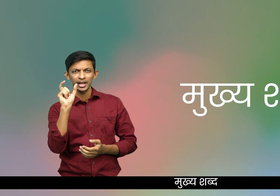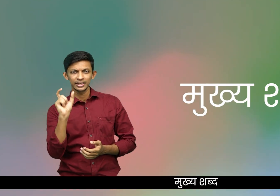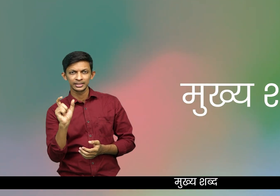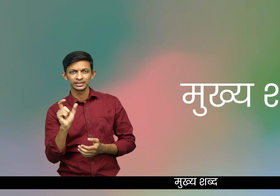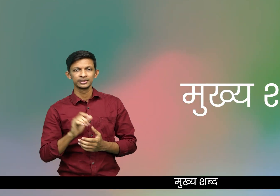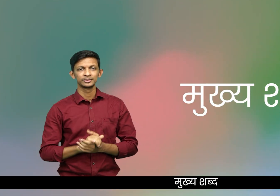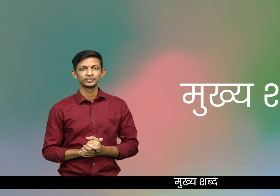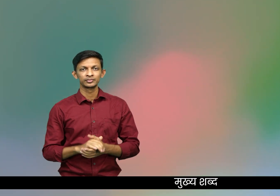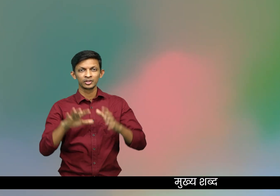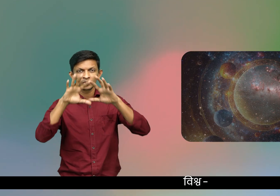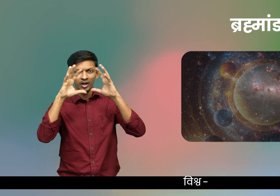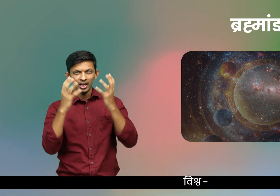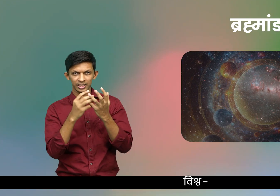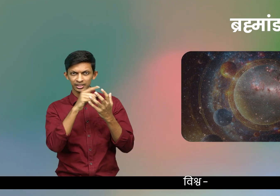मुख्य शब्द विश्व.